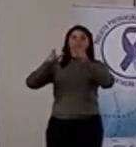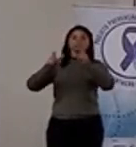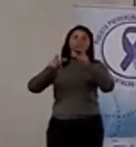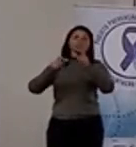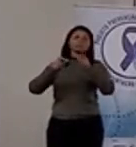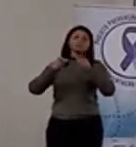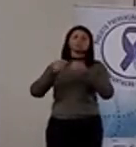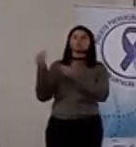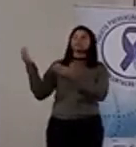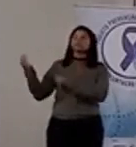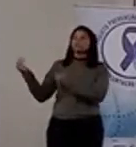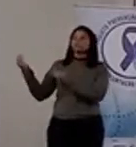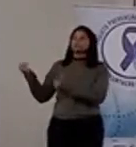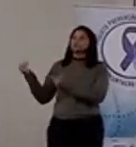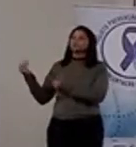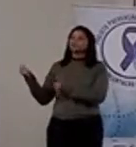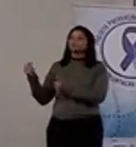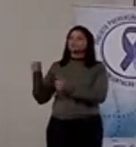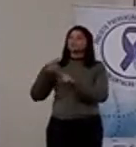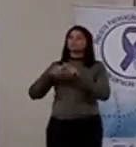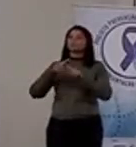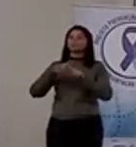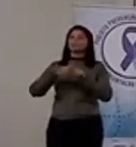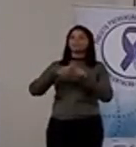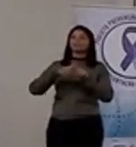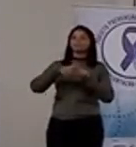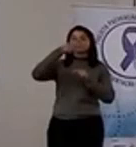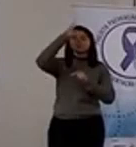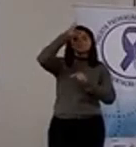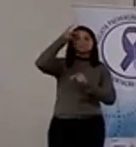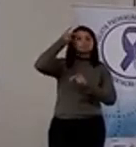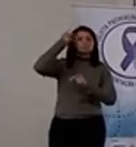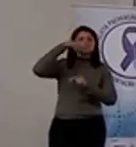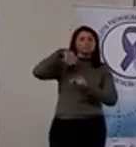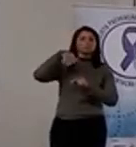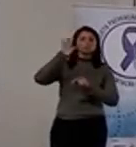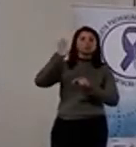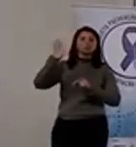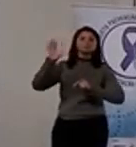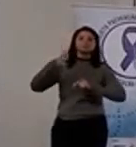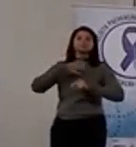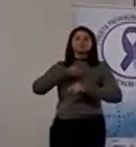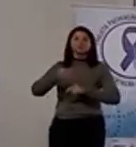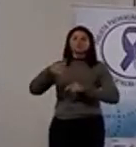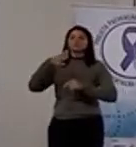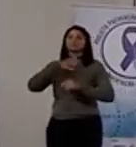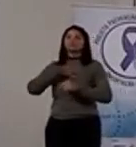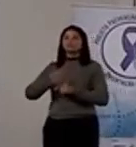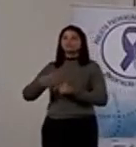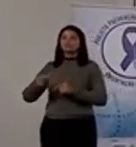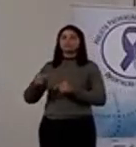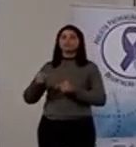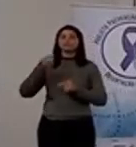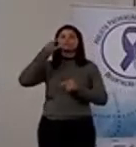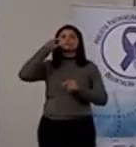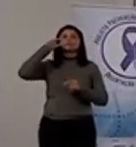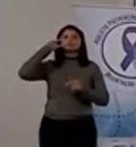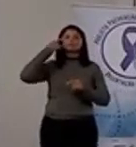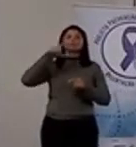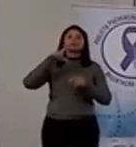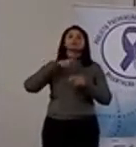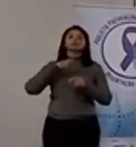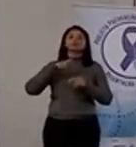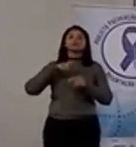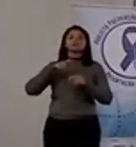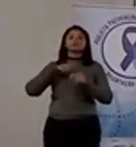Jovem. Porque são as pessoas que mais têm filhos. E Down é 1 para 1.000. Então, a maior parte de pais e